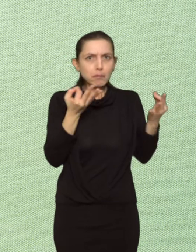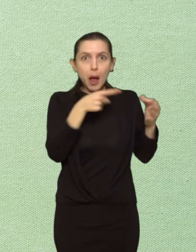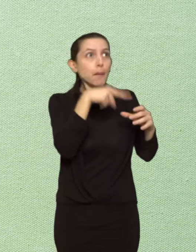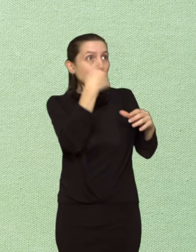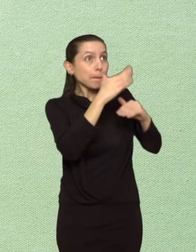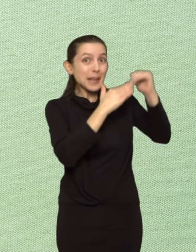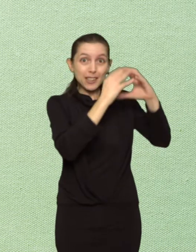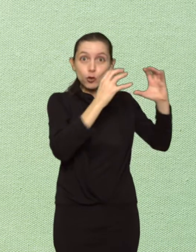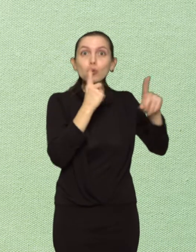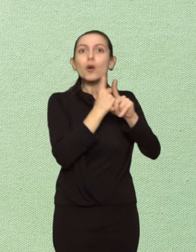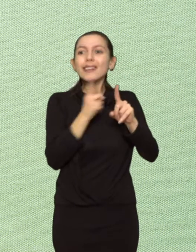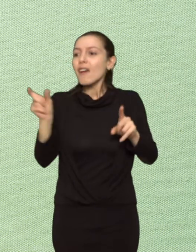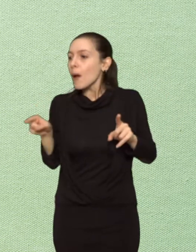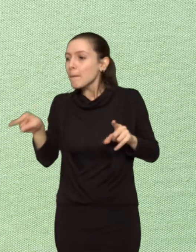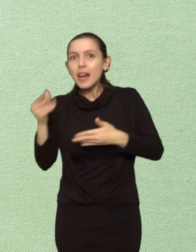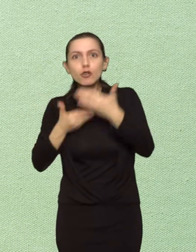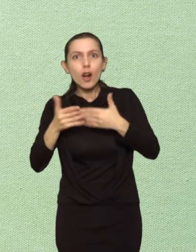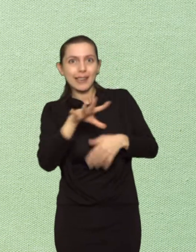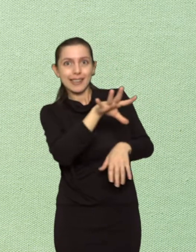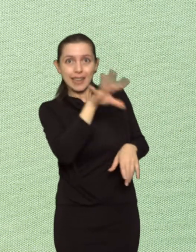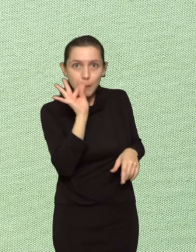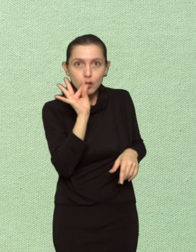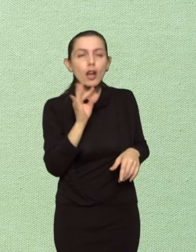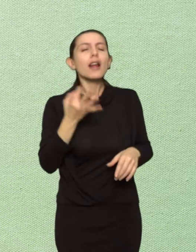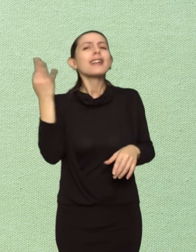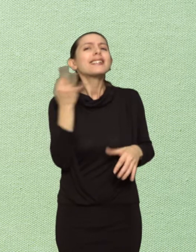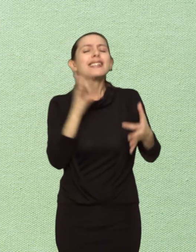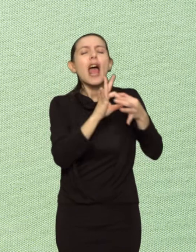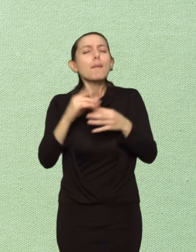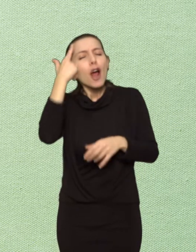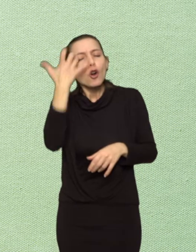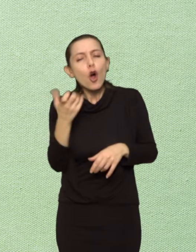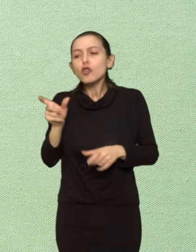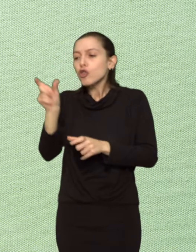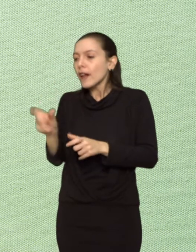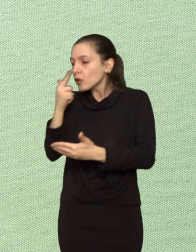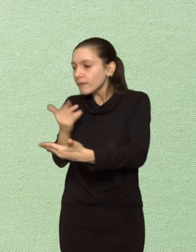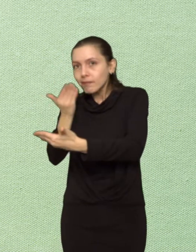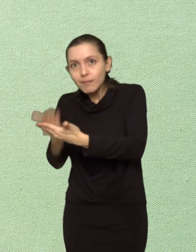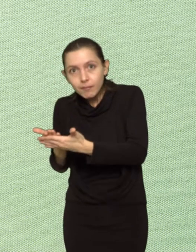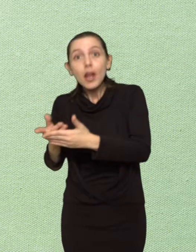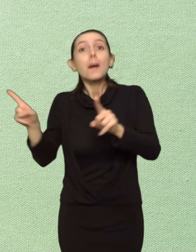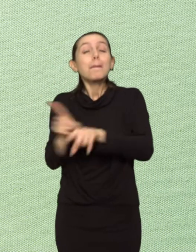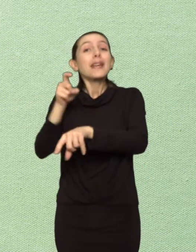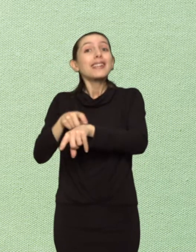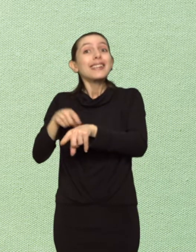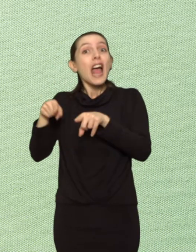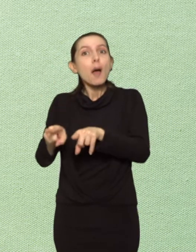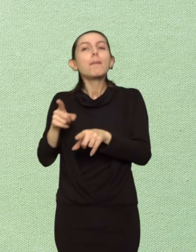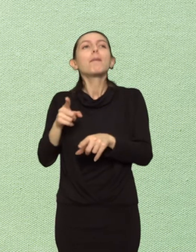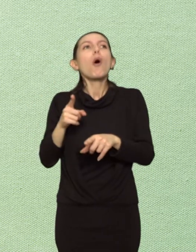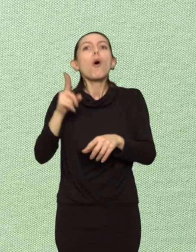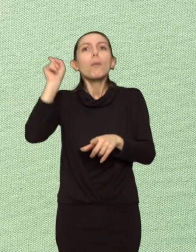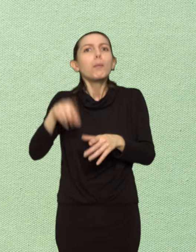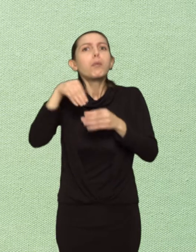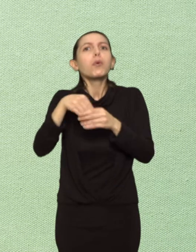essere scelta dalla persona, deve essere sempre legata a un progetto personalizzato e nello stesso tempo deve poter